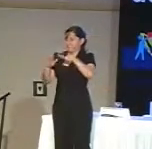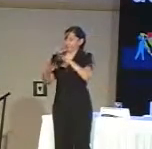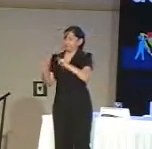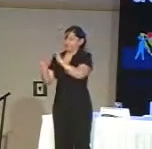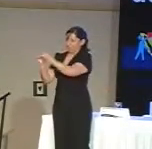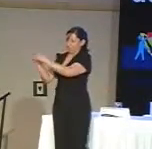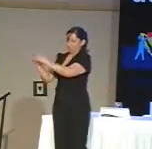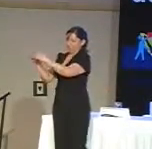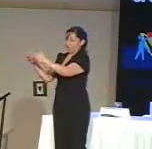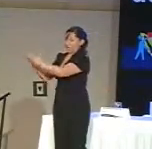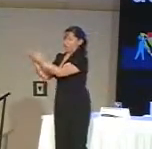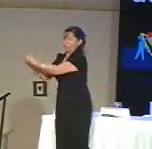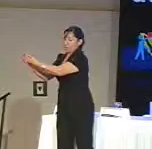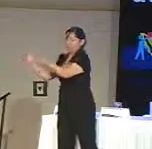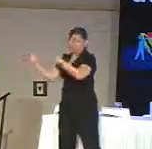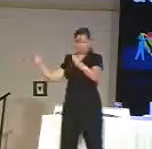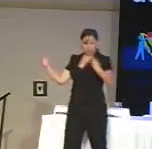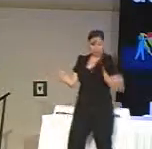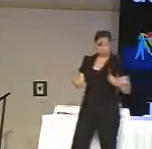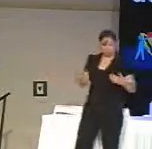atención adecuada